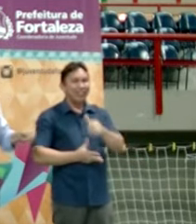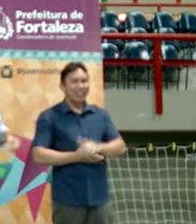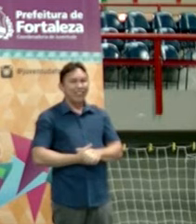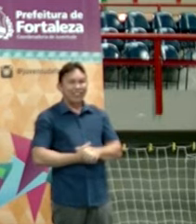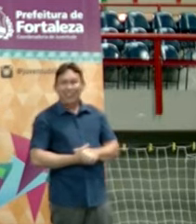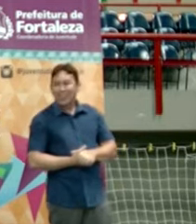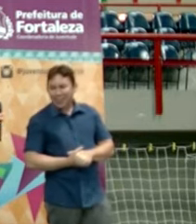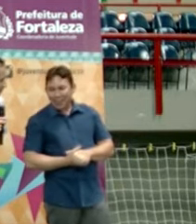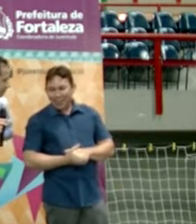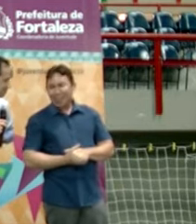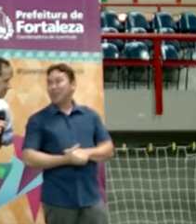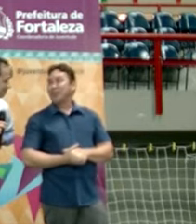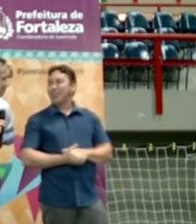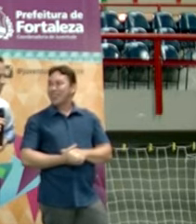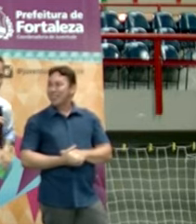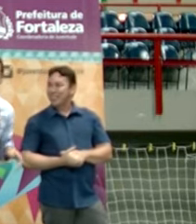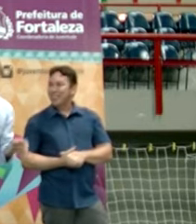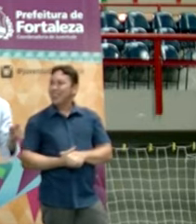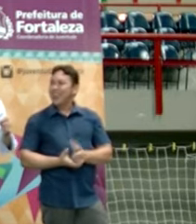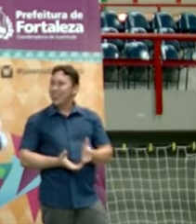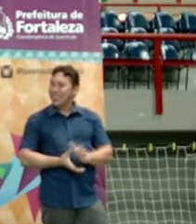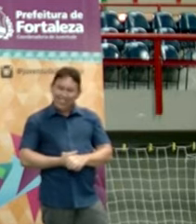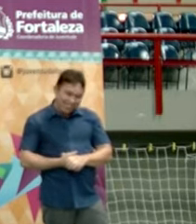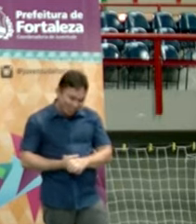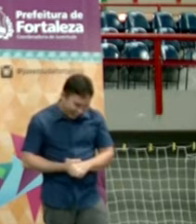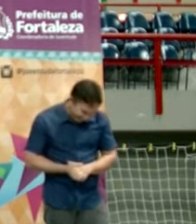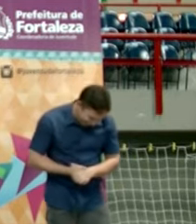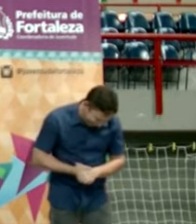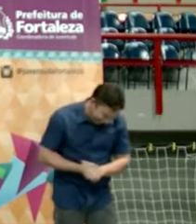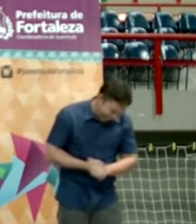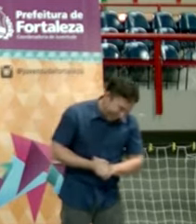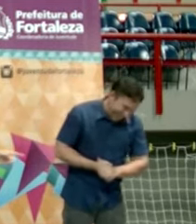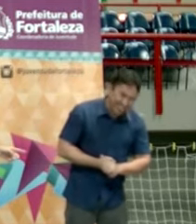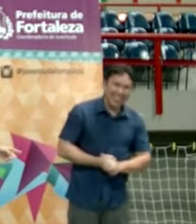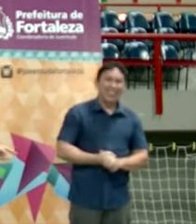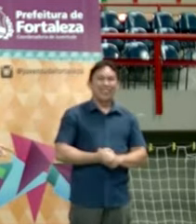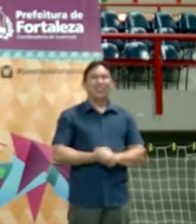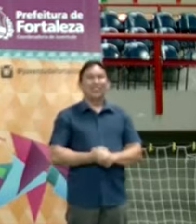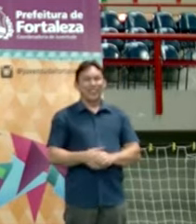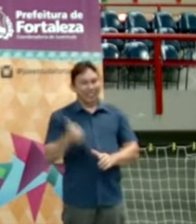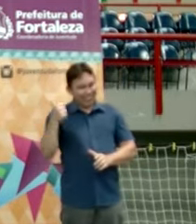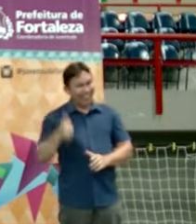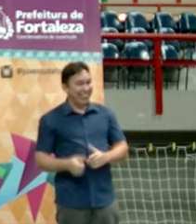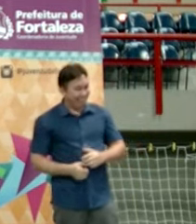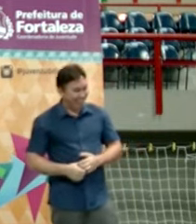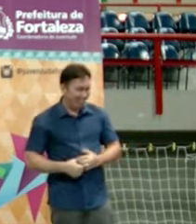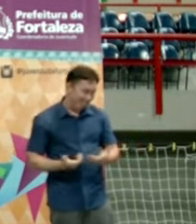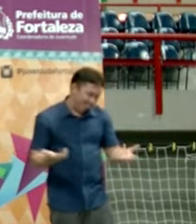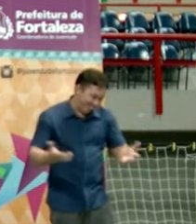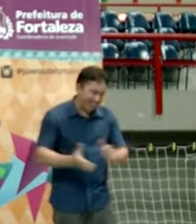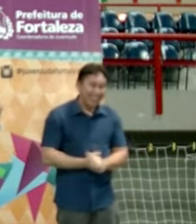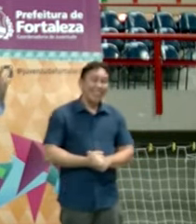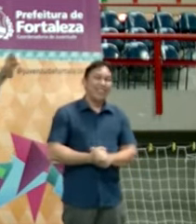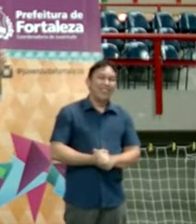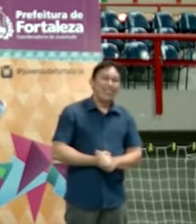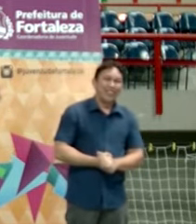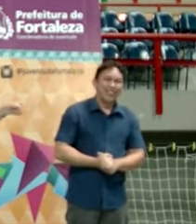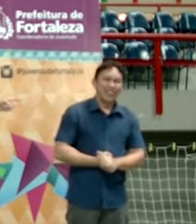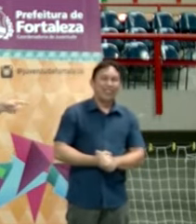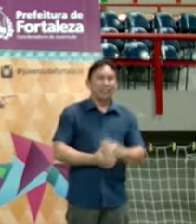Pai, tu tá dizendo certo o que eu tô falando mesmo, hein? Toma! Tá, né? Tá. Esse bicho tá de sacanagem comigo. Mas vamos